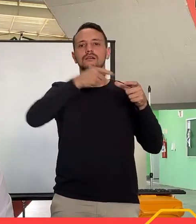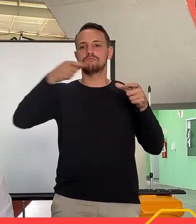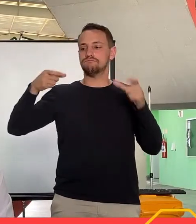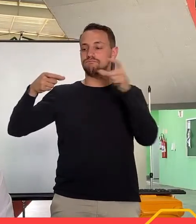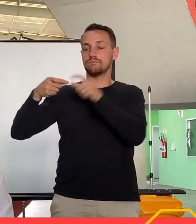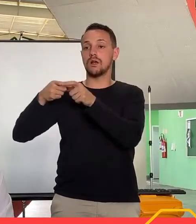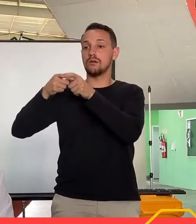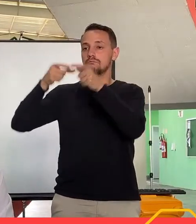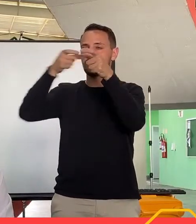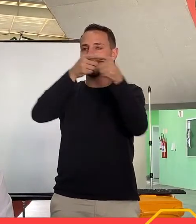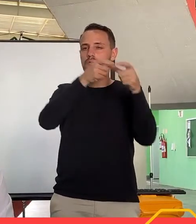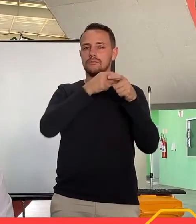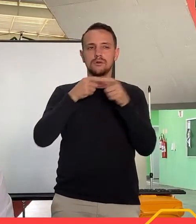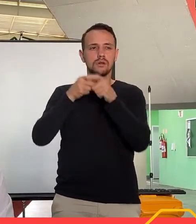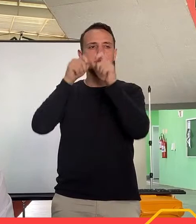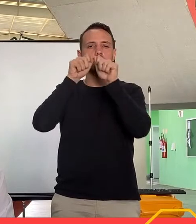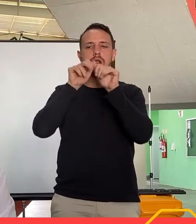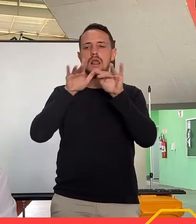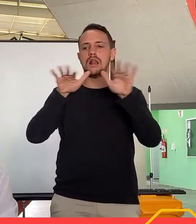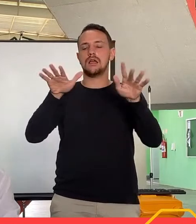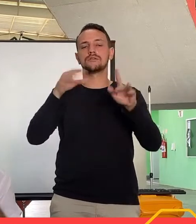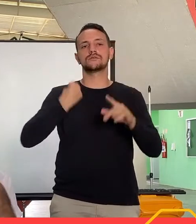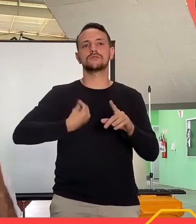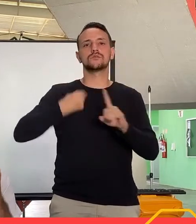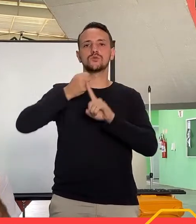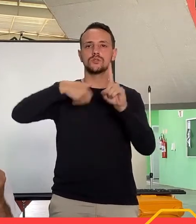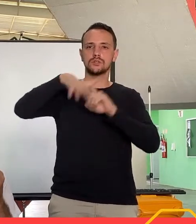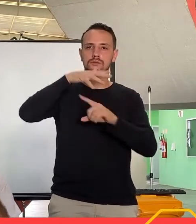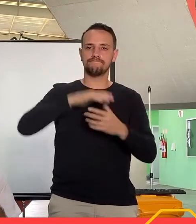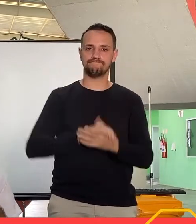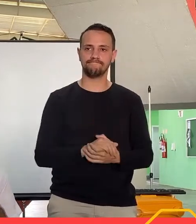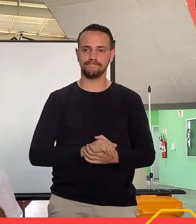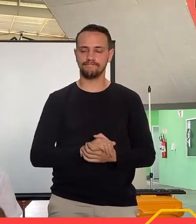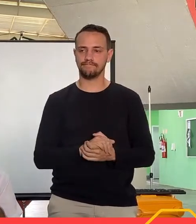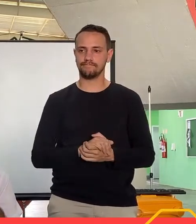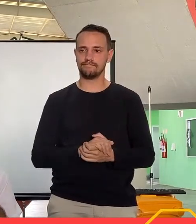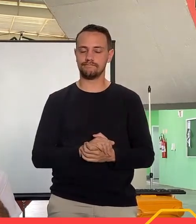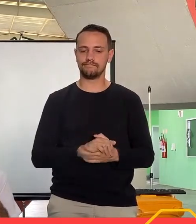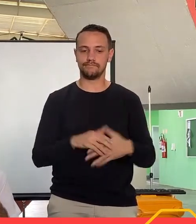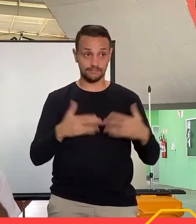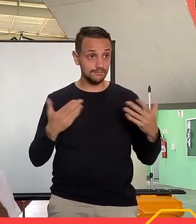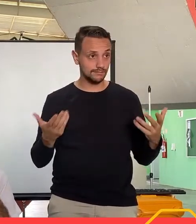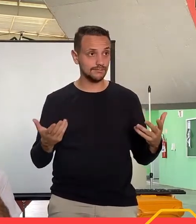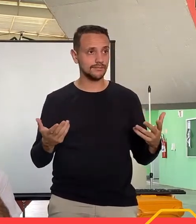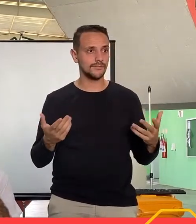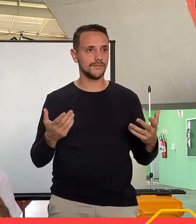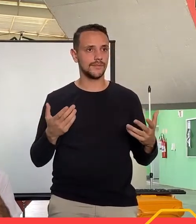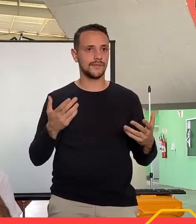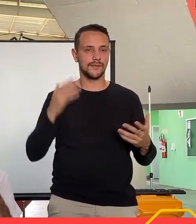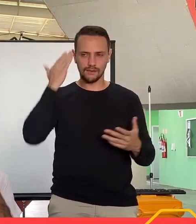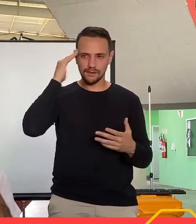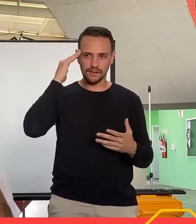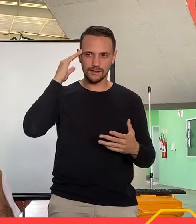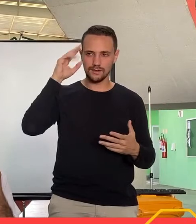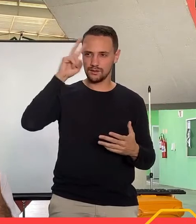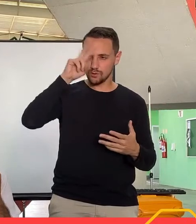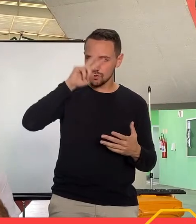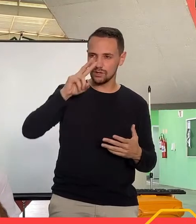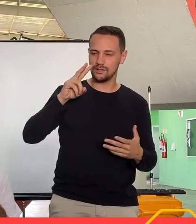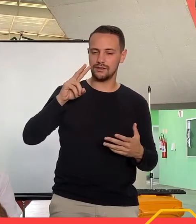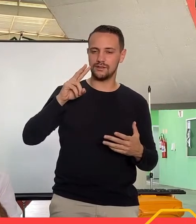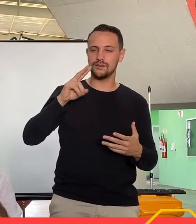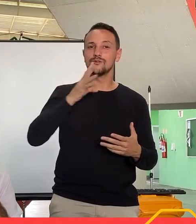para outras dimensões da vida social. Então, saber essa história, né, conhecer essa história, é um